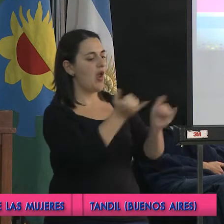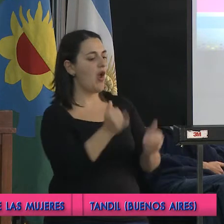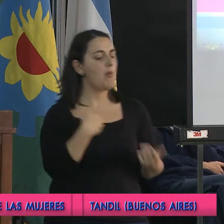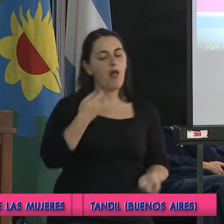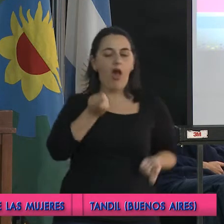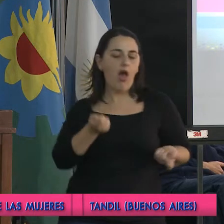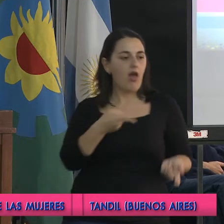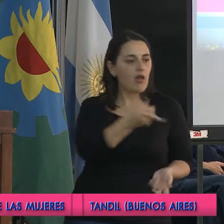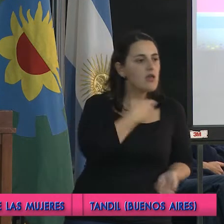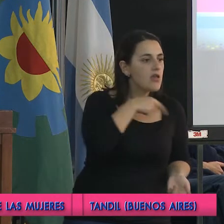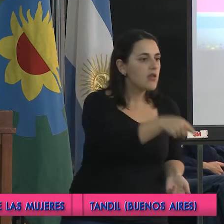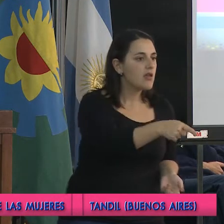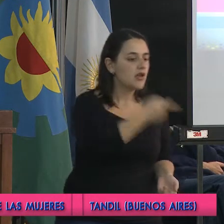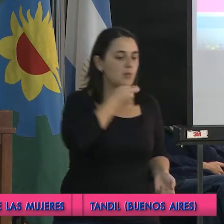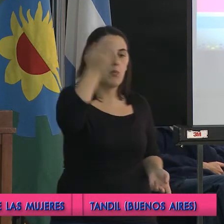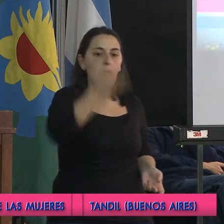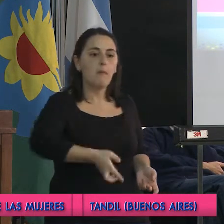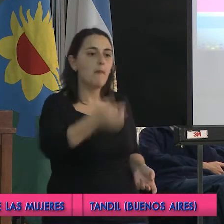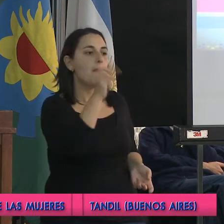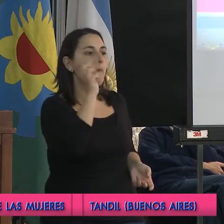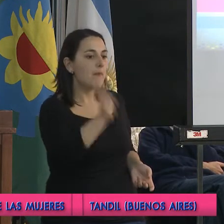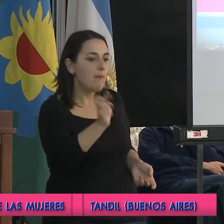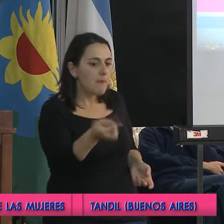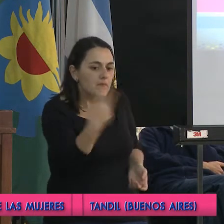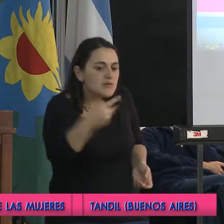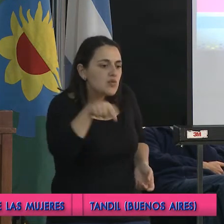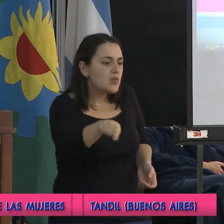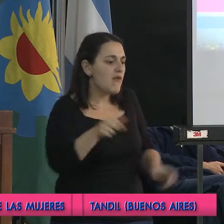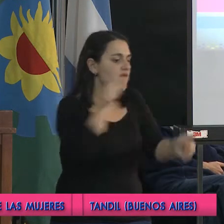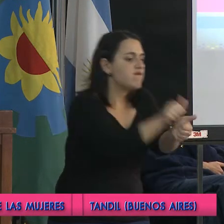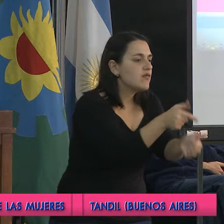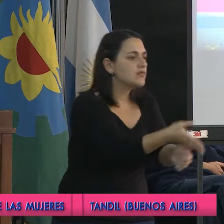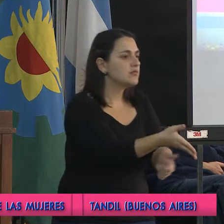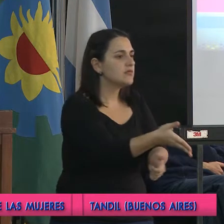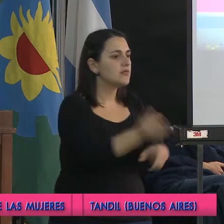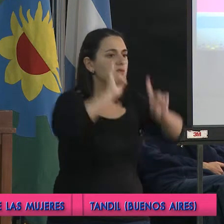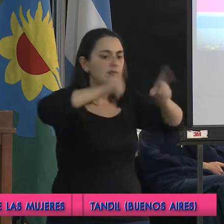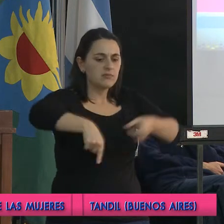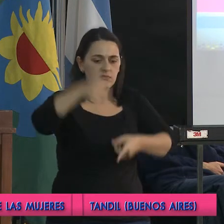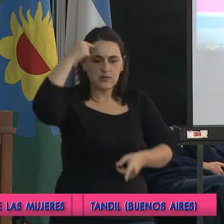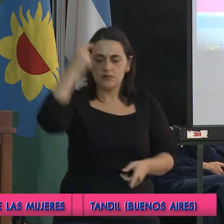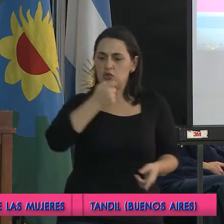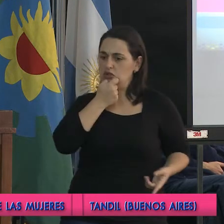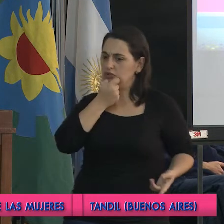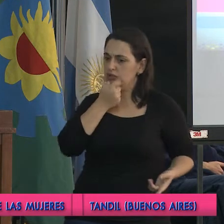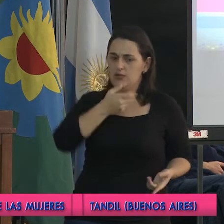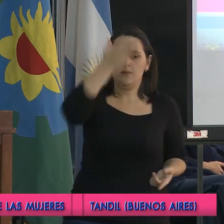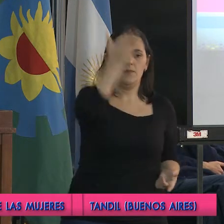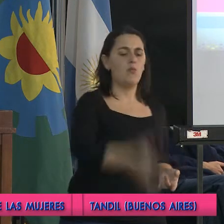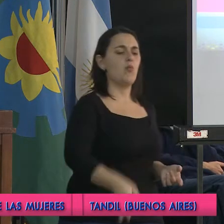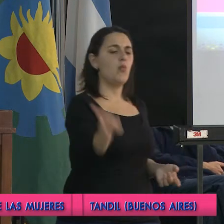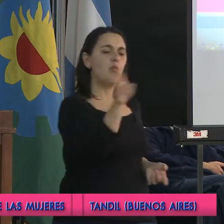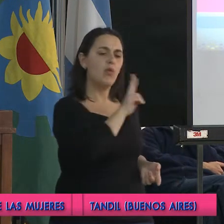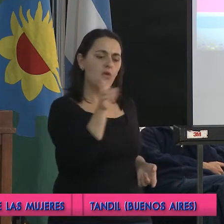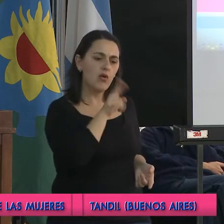buscona, como el del padrastro abusador, y entre ellos la idea acerca de cómo debe reaccionar una